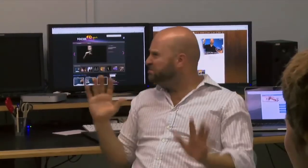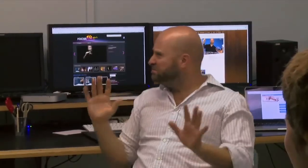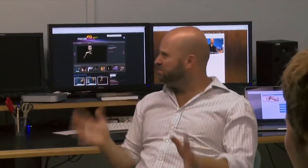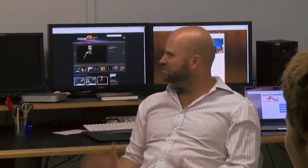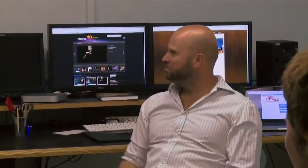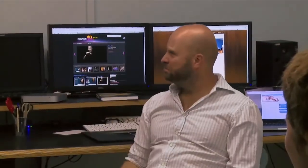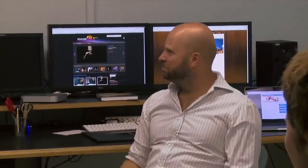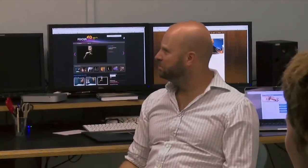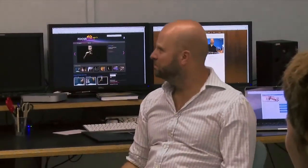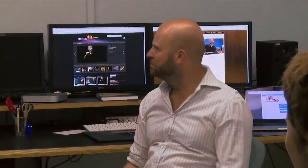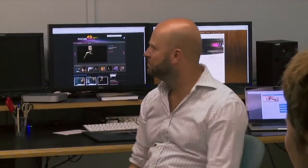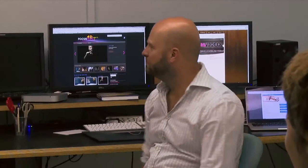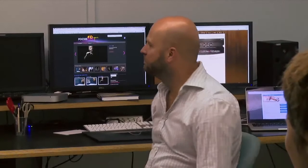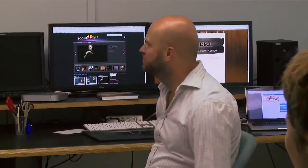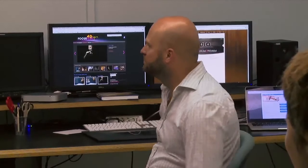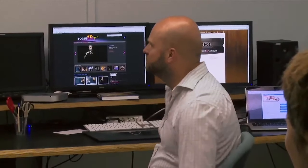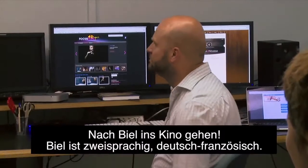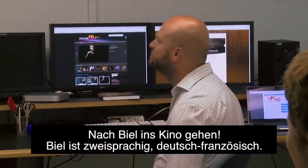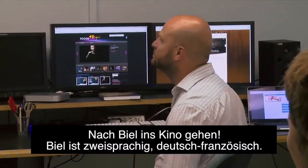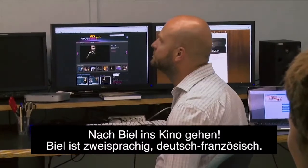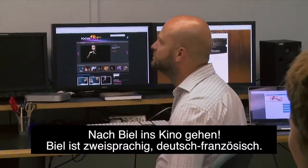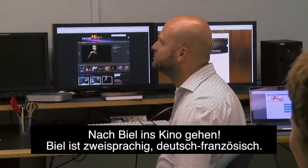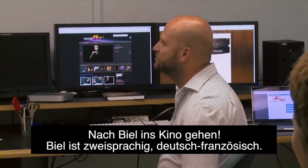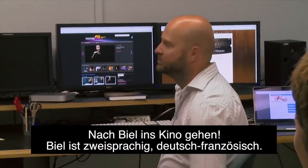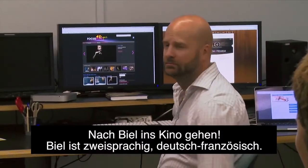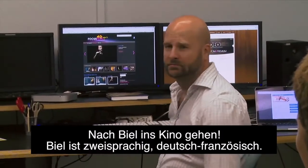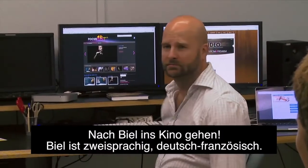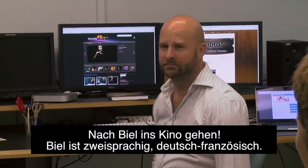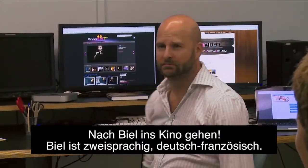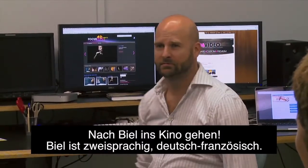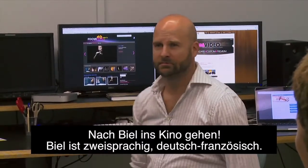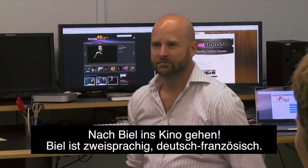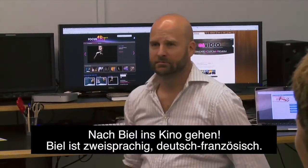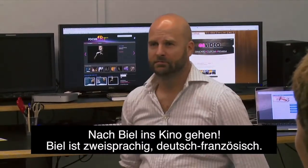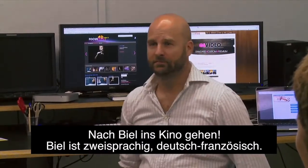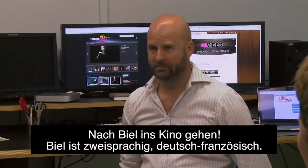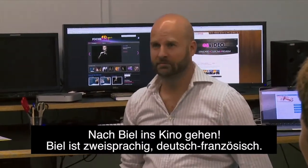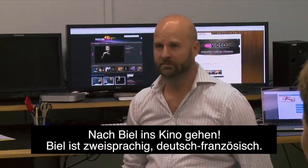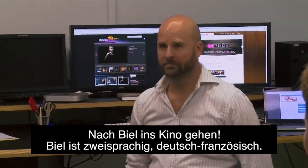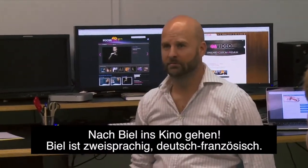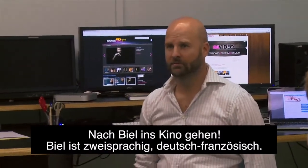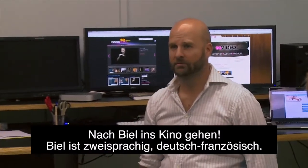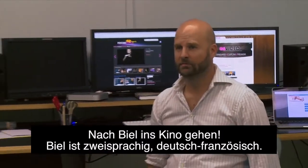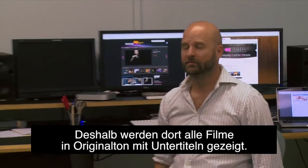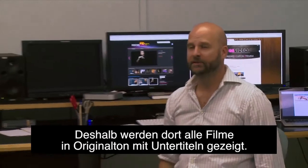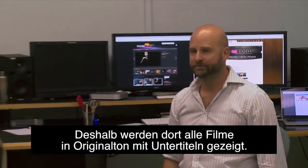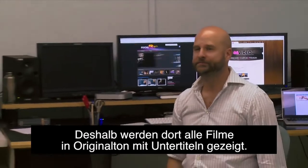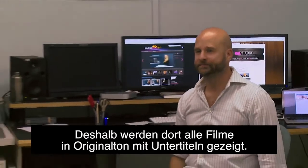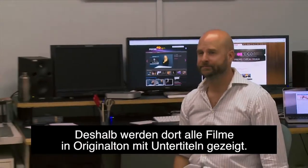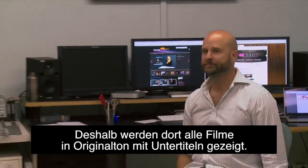werden einfach viel mehr zunehmen. Nach Biel ins Kino gehen, weil das ist Bilang, Deutsch, Französisch und deshalb gibt es immer